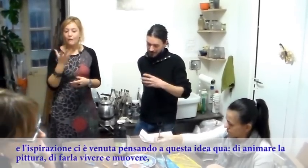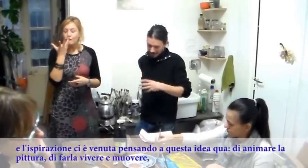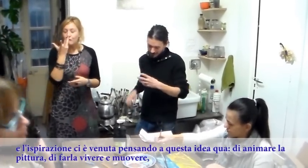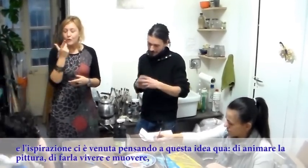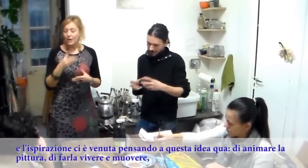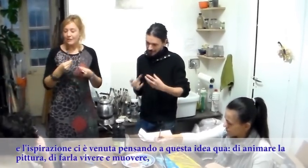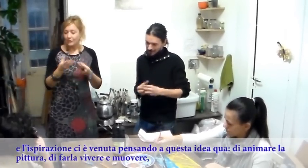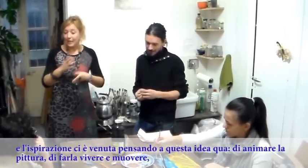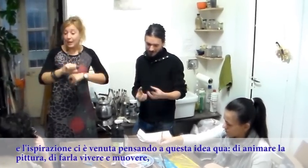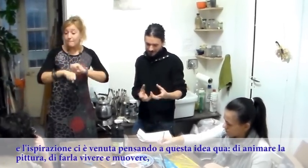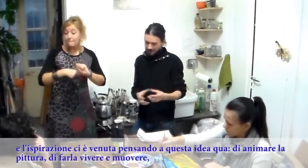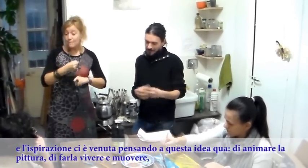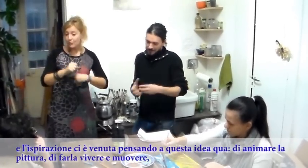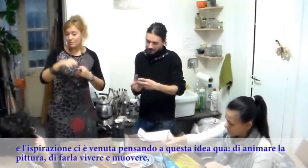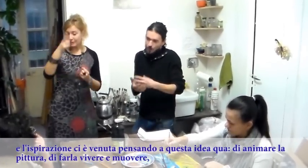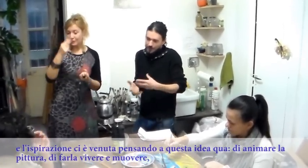di farla vivere,